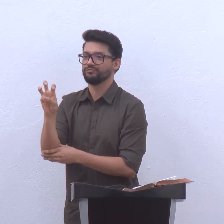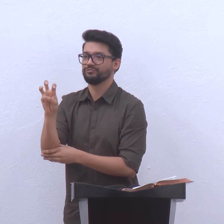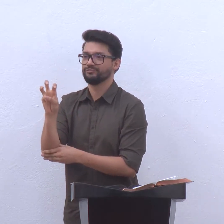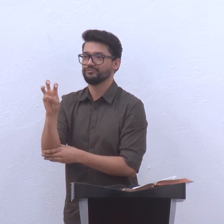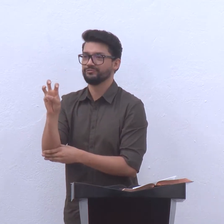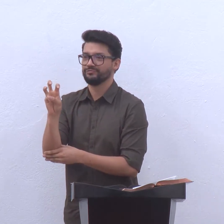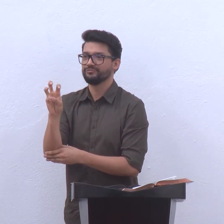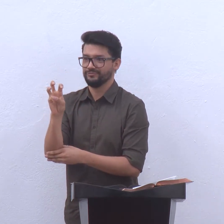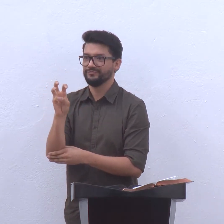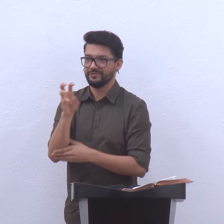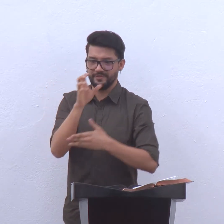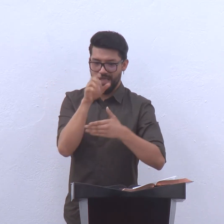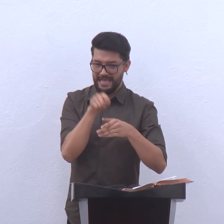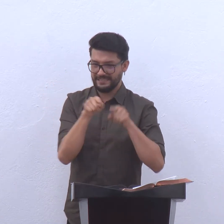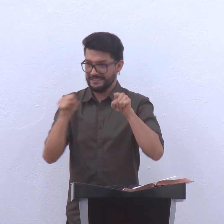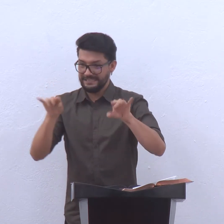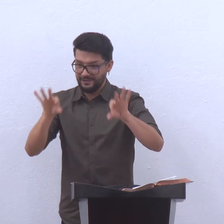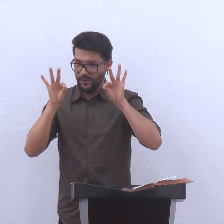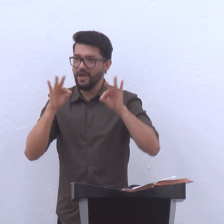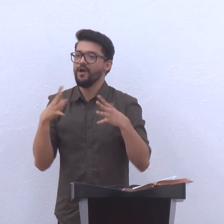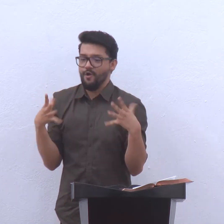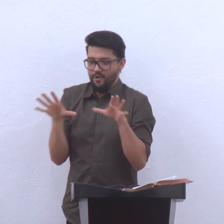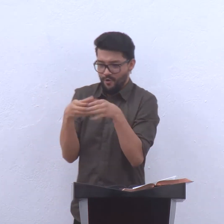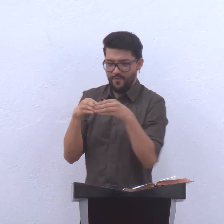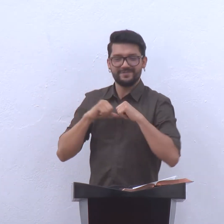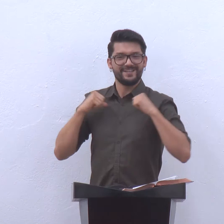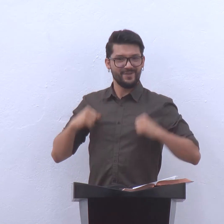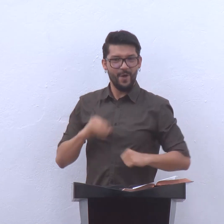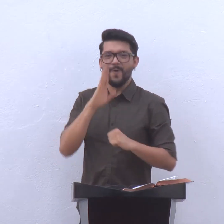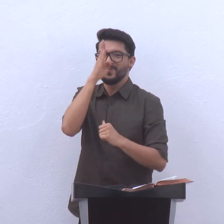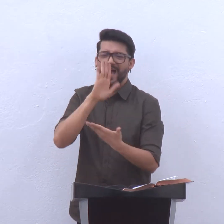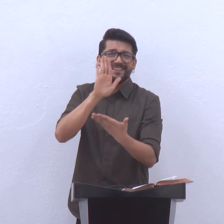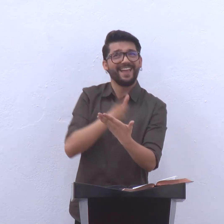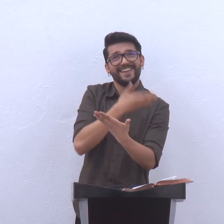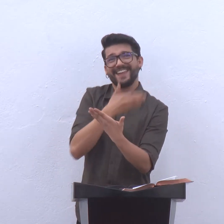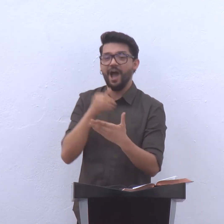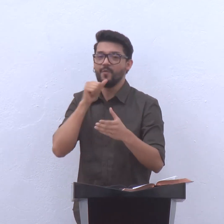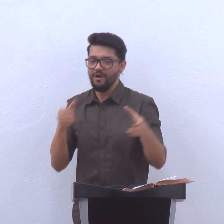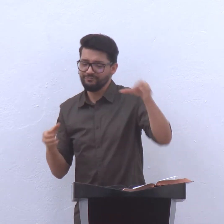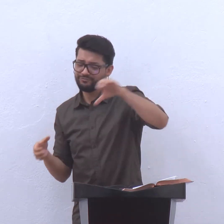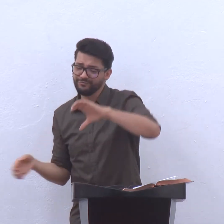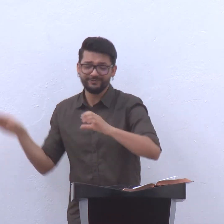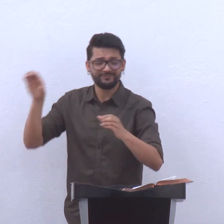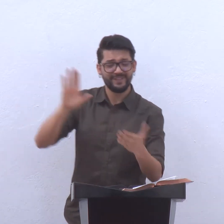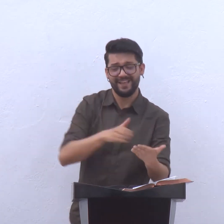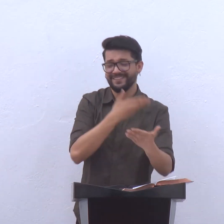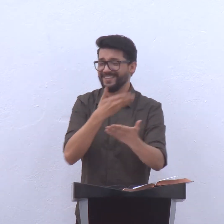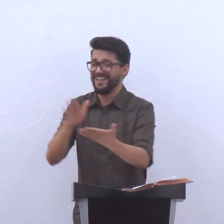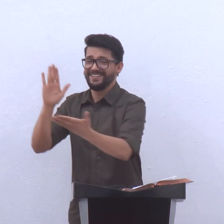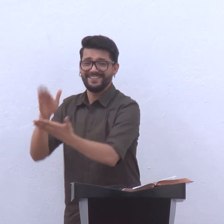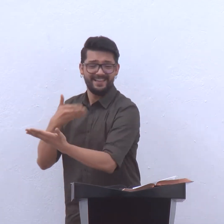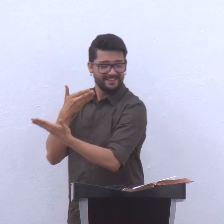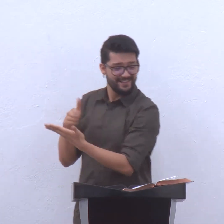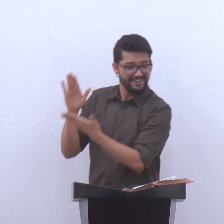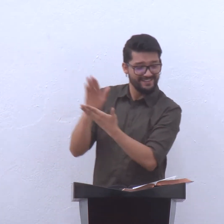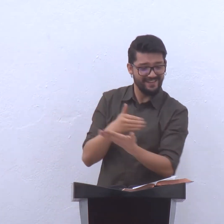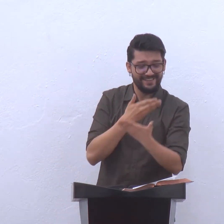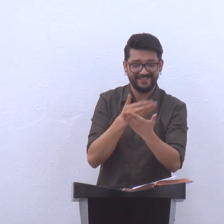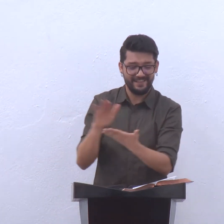118. Los salmos Jalel. Y cantaban con gozo mientras vertían el agua